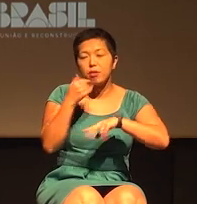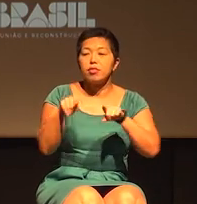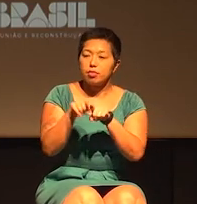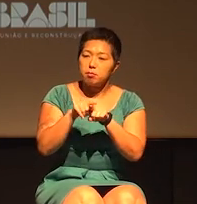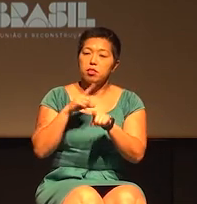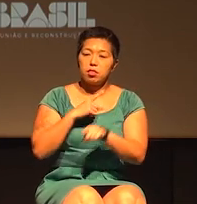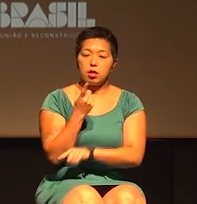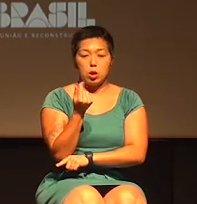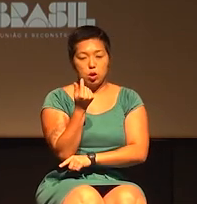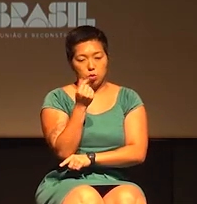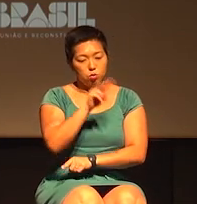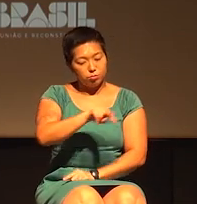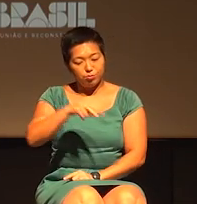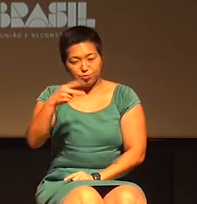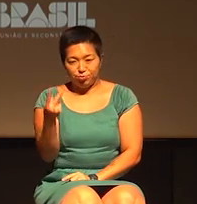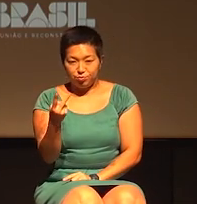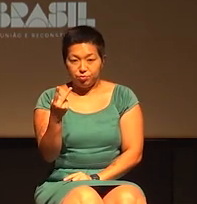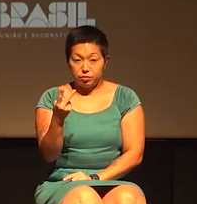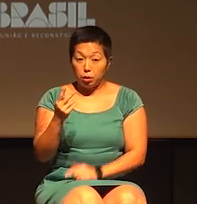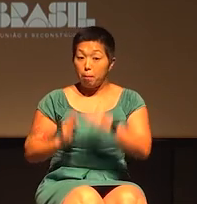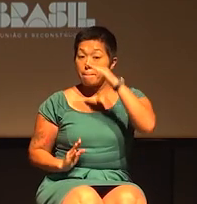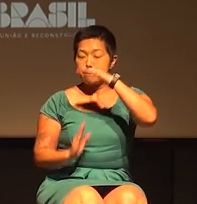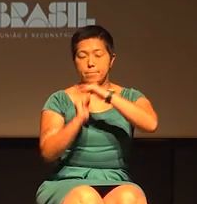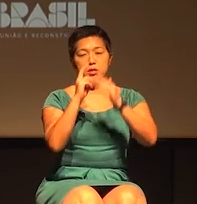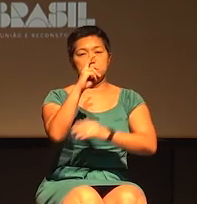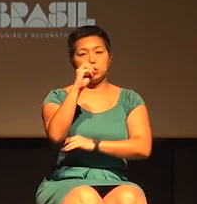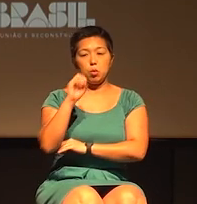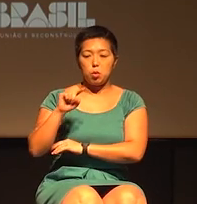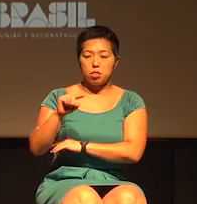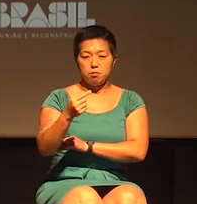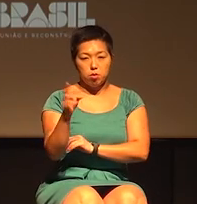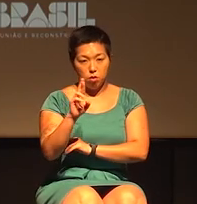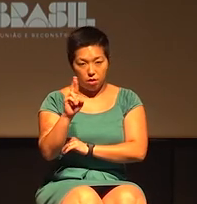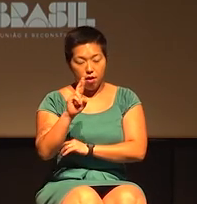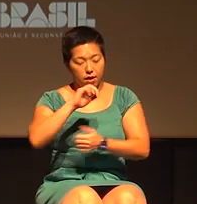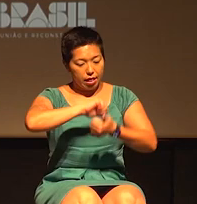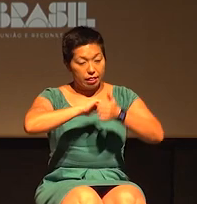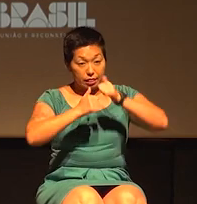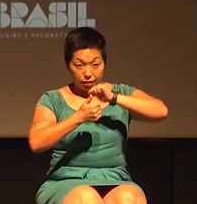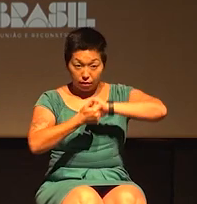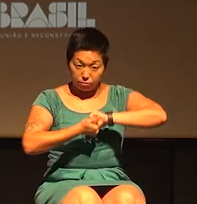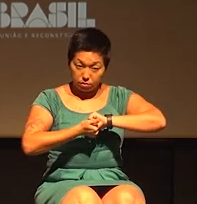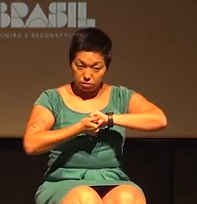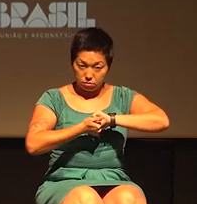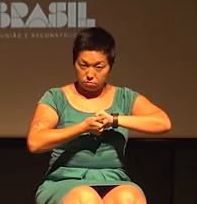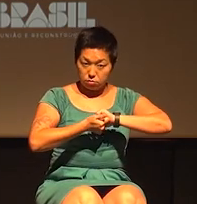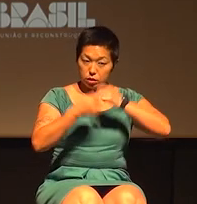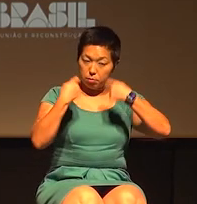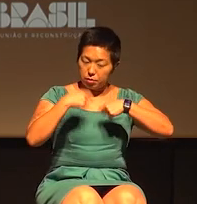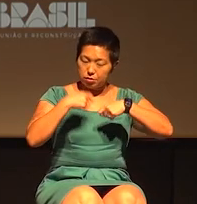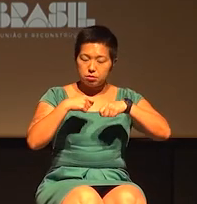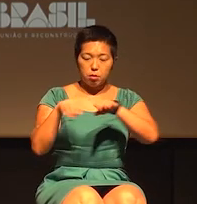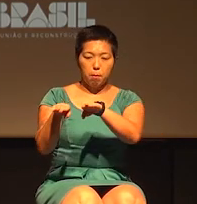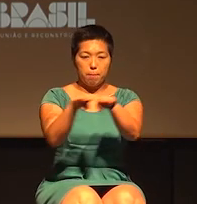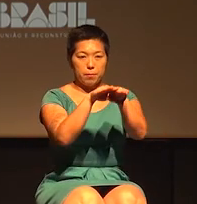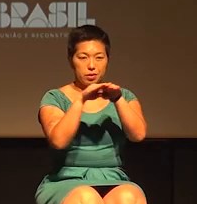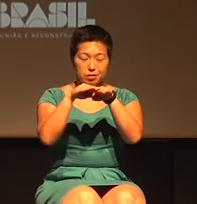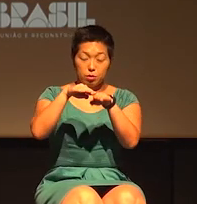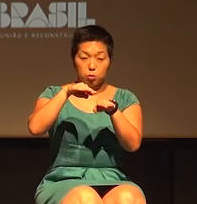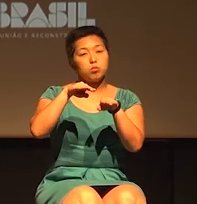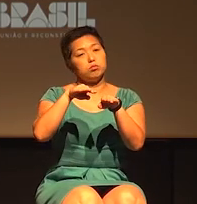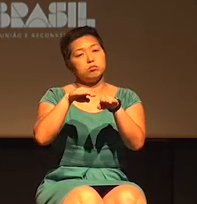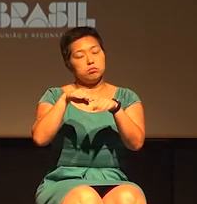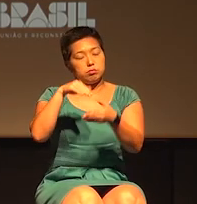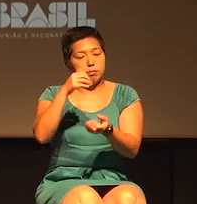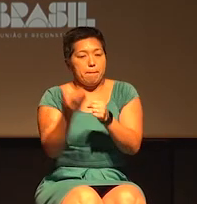recurso inicial de no máximo 50.000 para fazer adaptações necessárias para ficar no padrão mínimo né de de